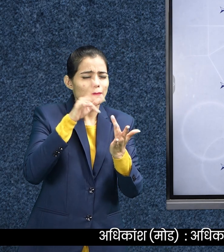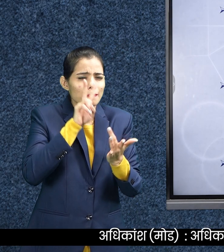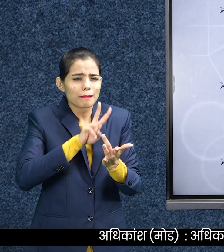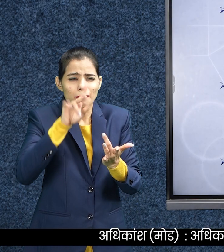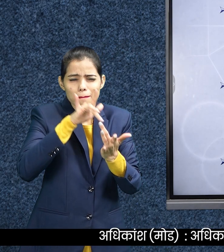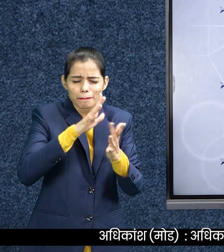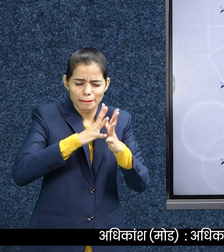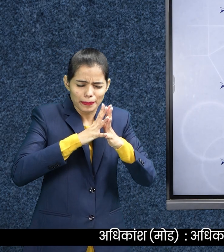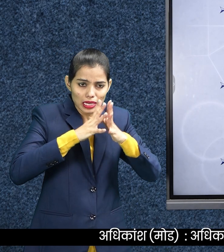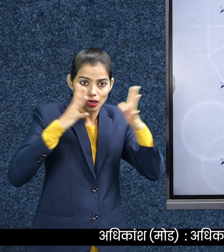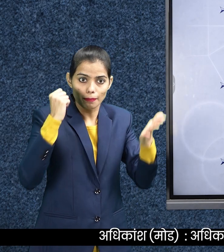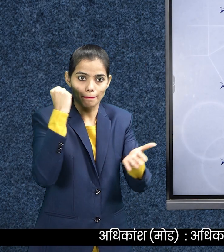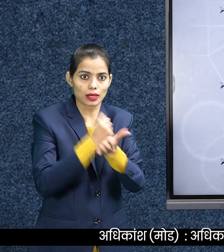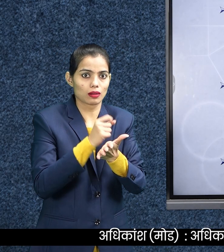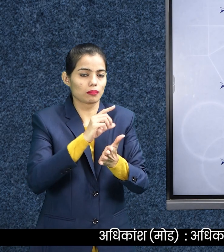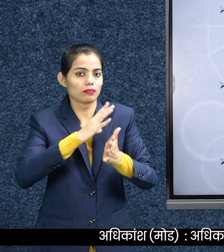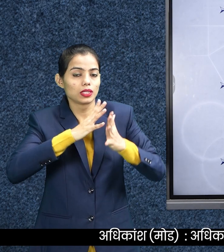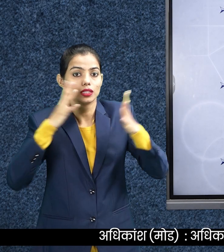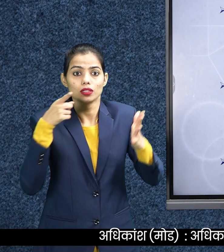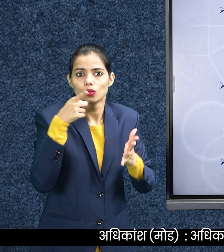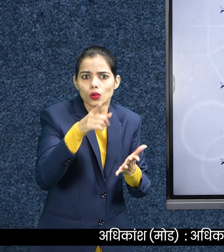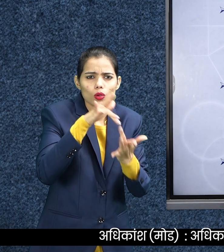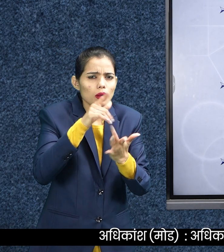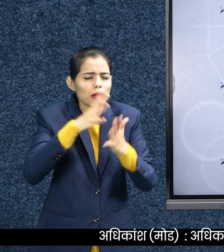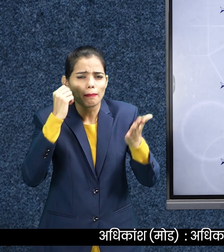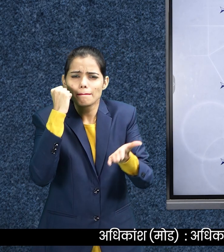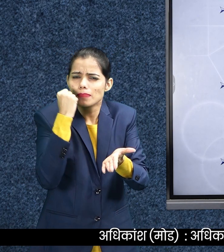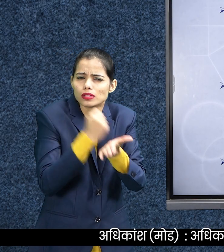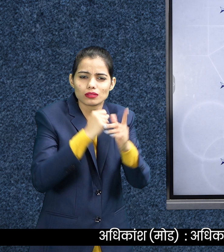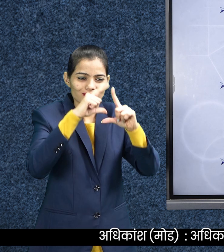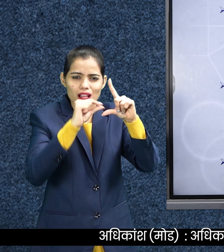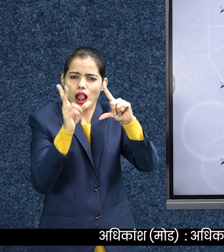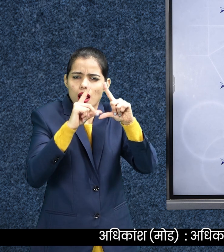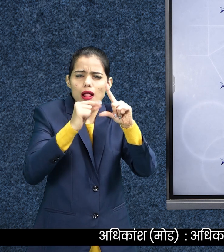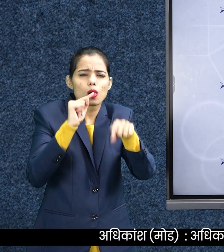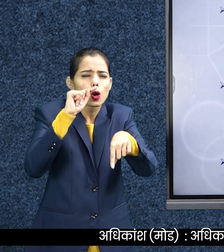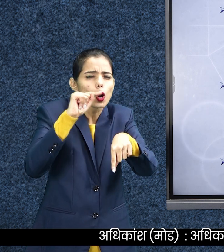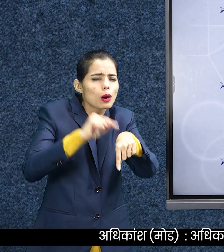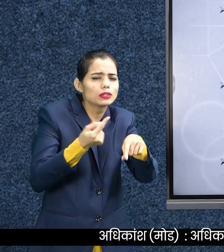अधिकांश मोड। अधिकांश मोड सबसे अधिक बार होने वाला अवलोकन है।